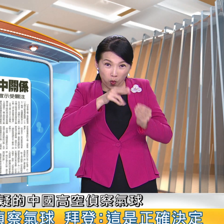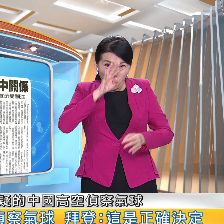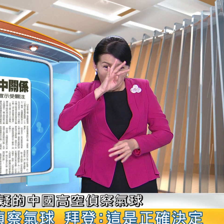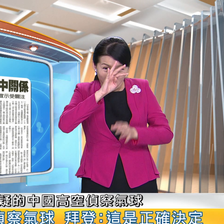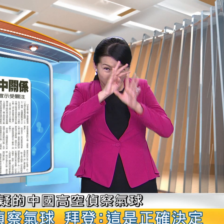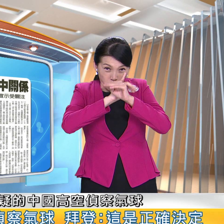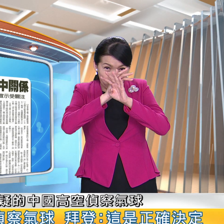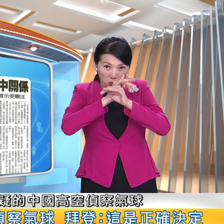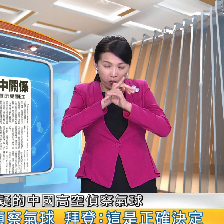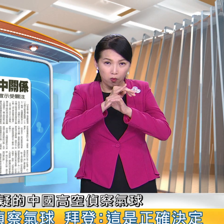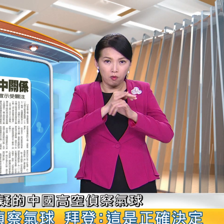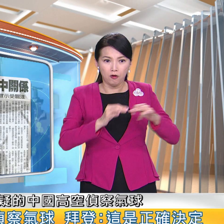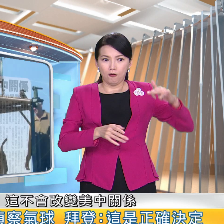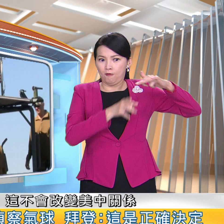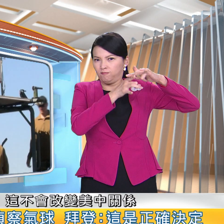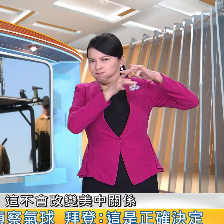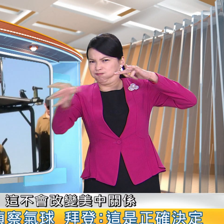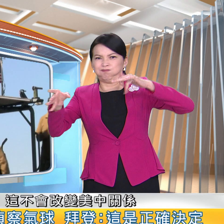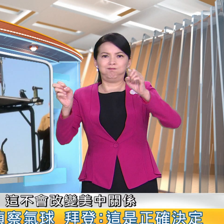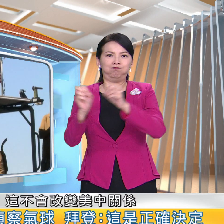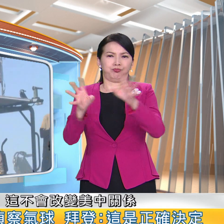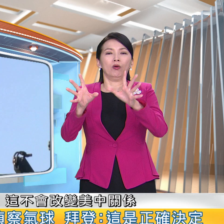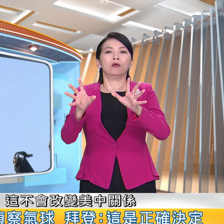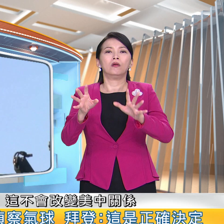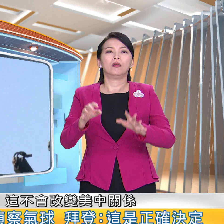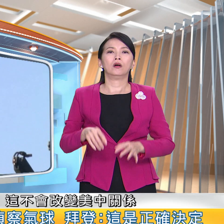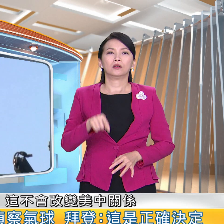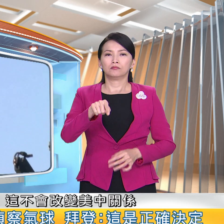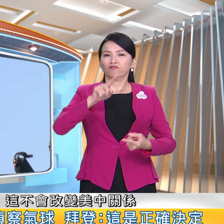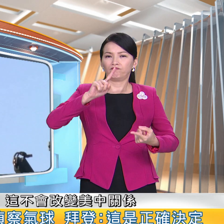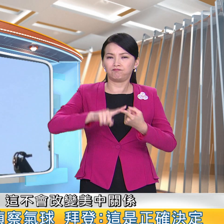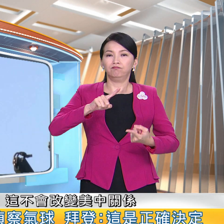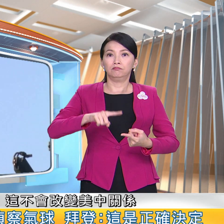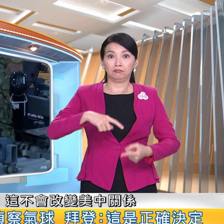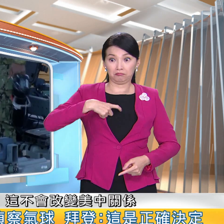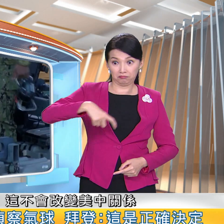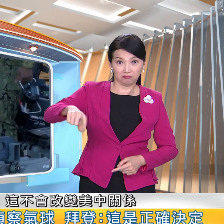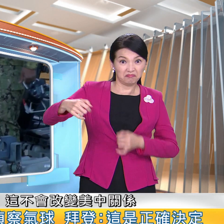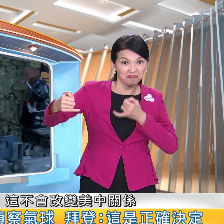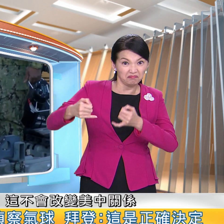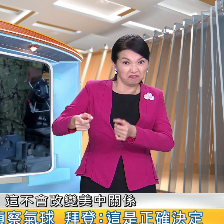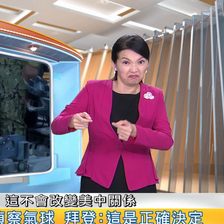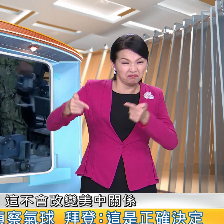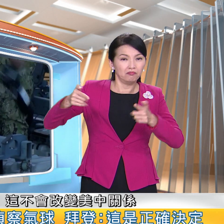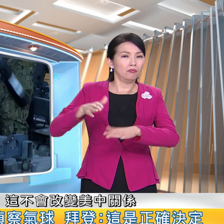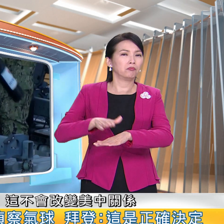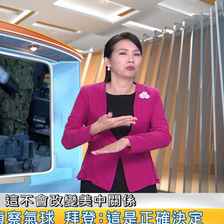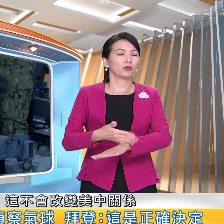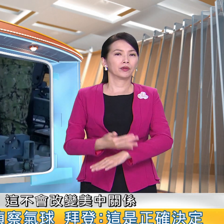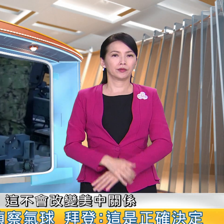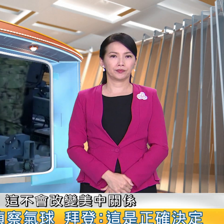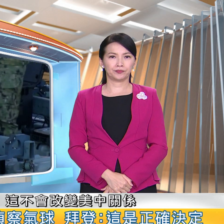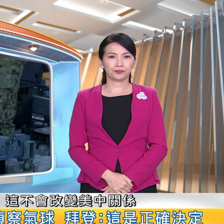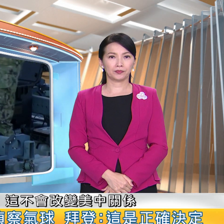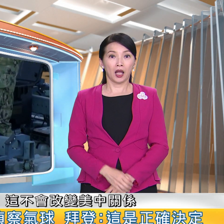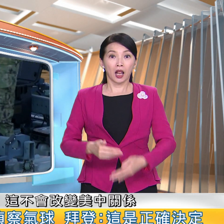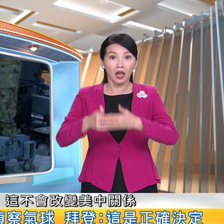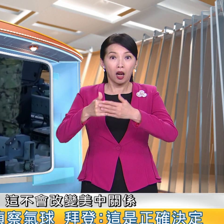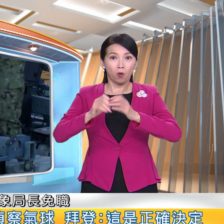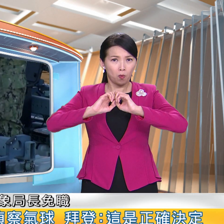察气球是正确行动，这不会改变美中关系。而中方